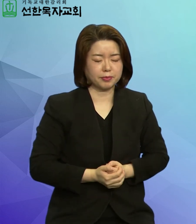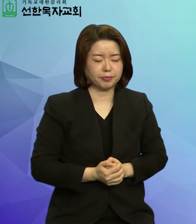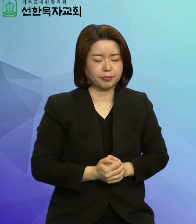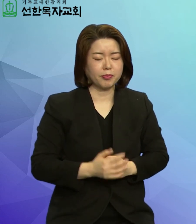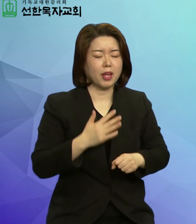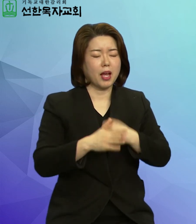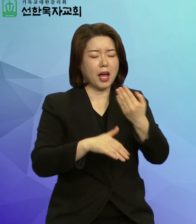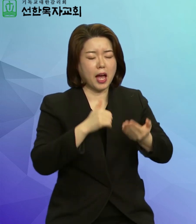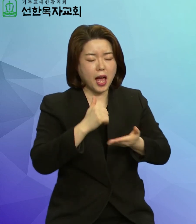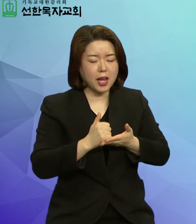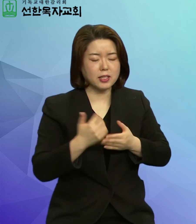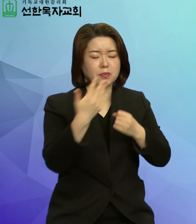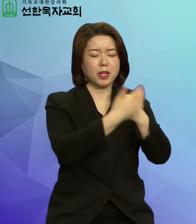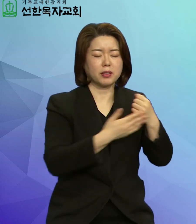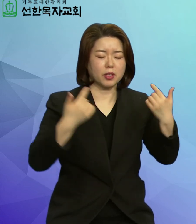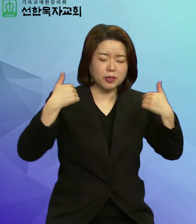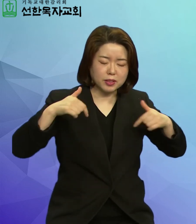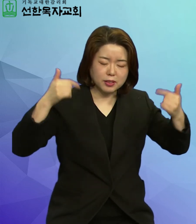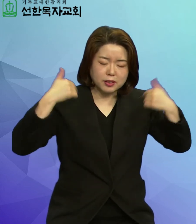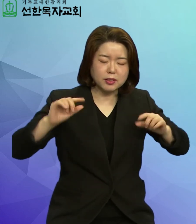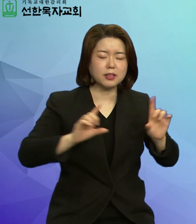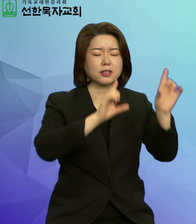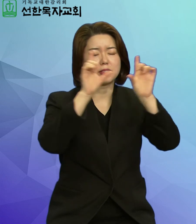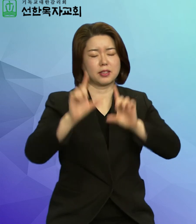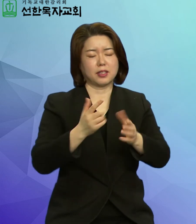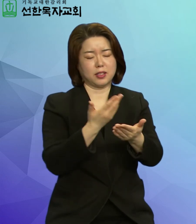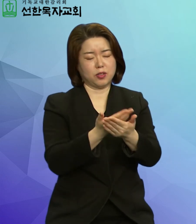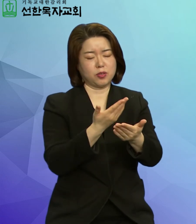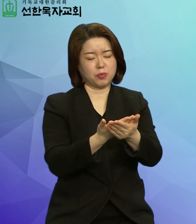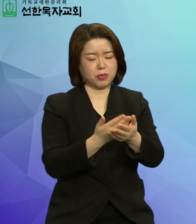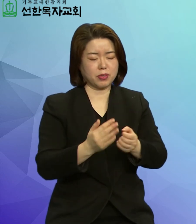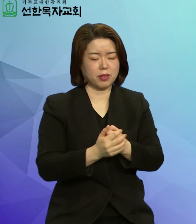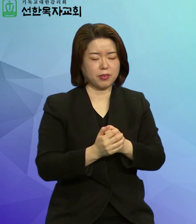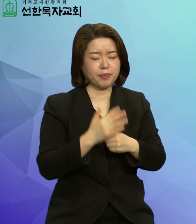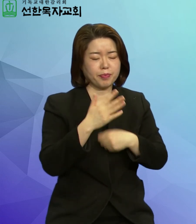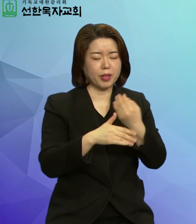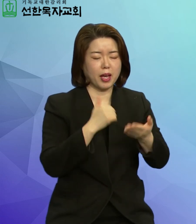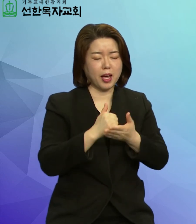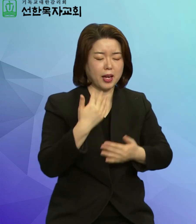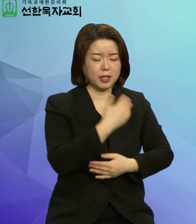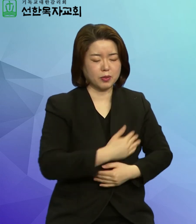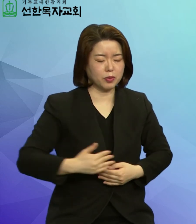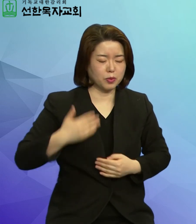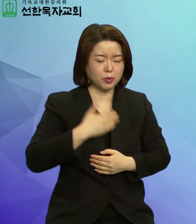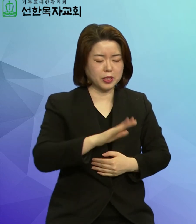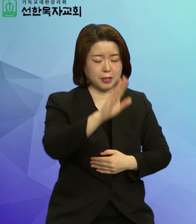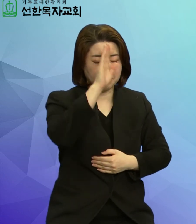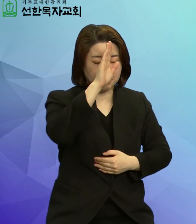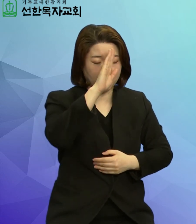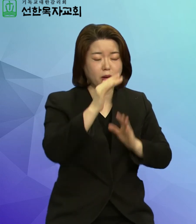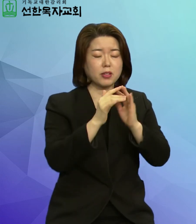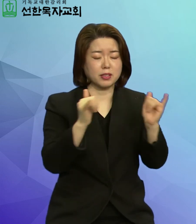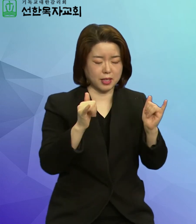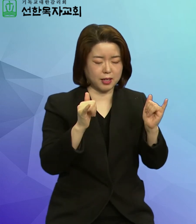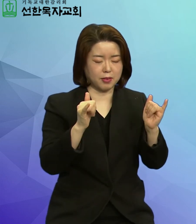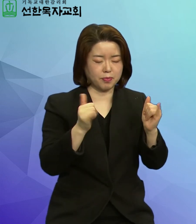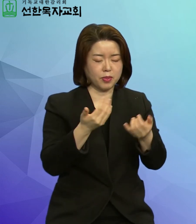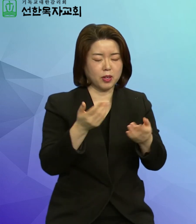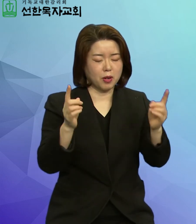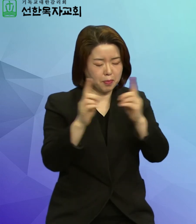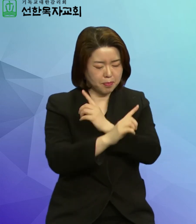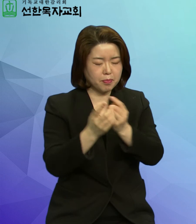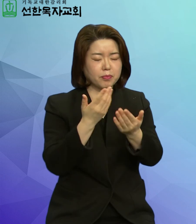원합니다. 하나님의 은혜로 늘 살게 하소서. 하나님 육신의 병든